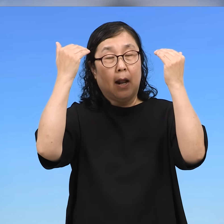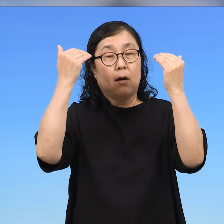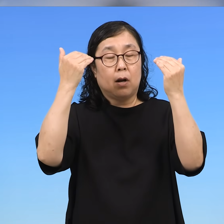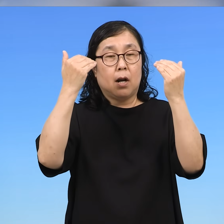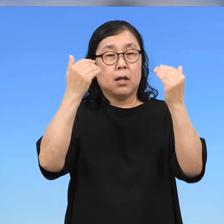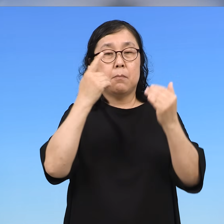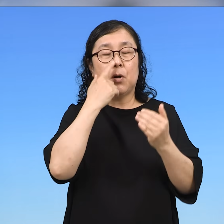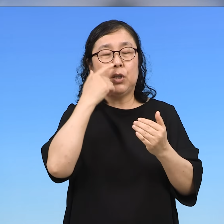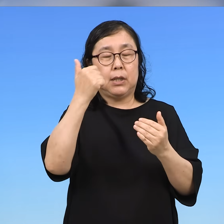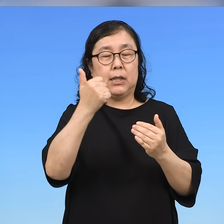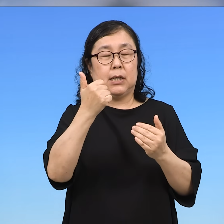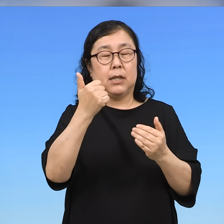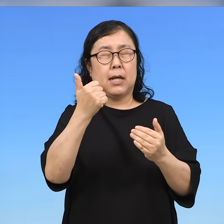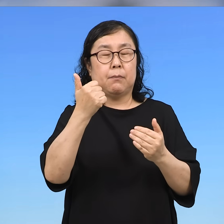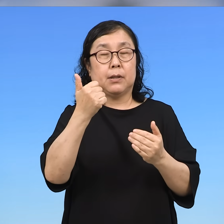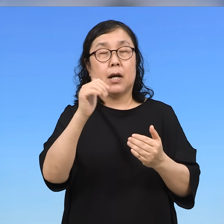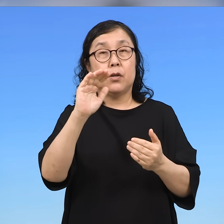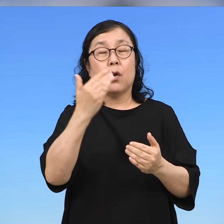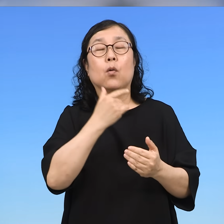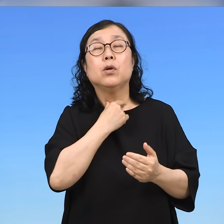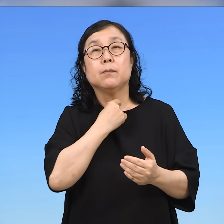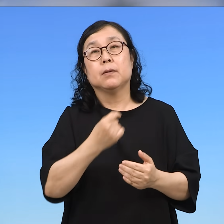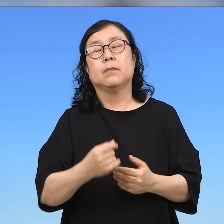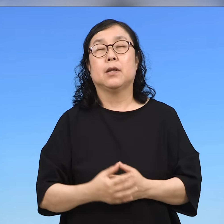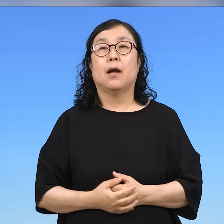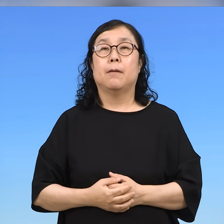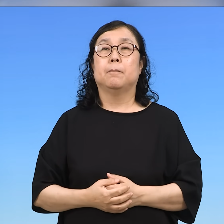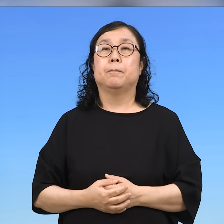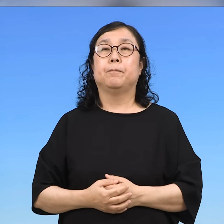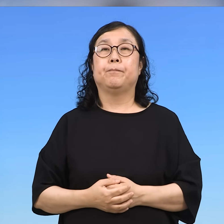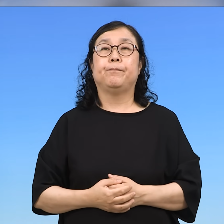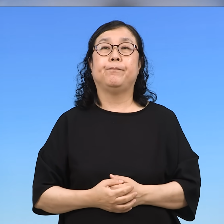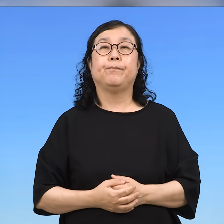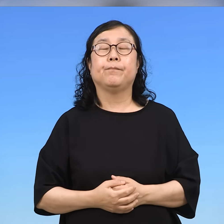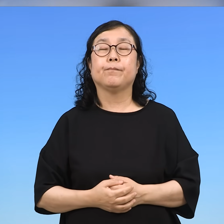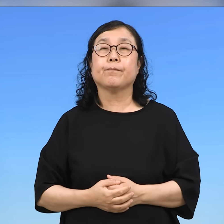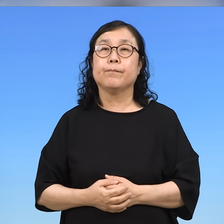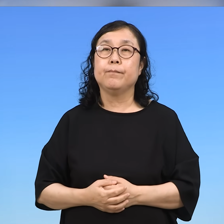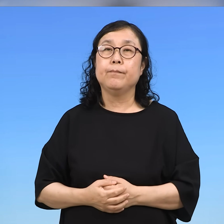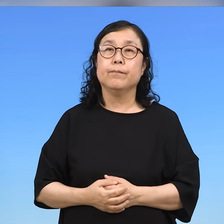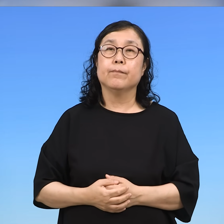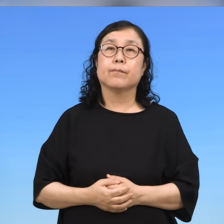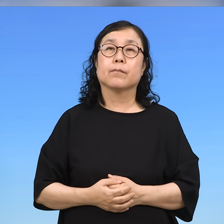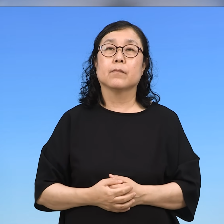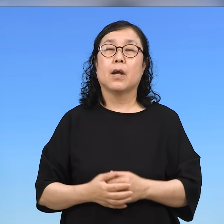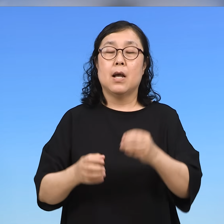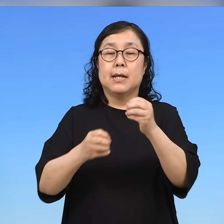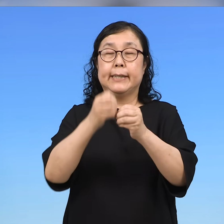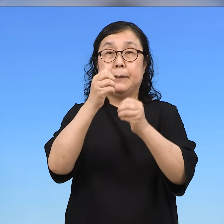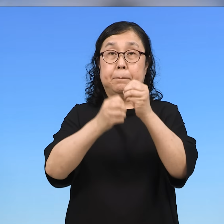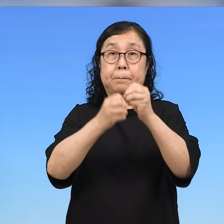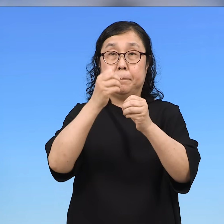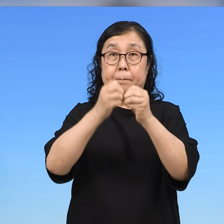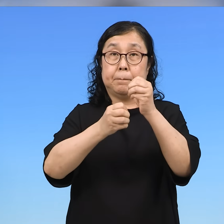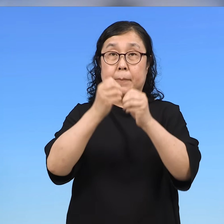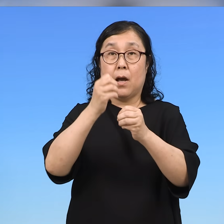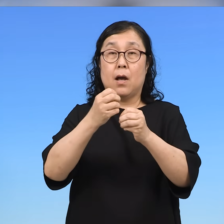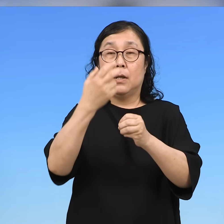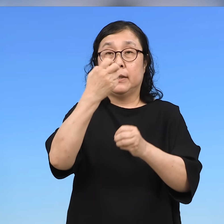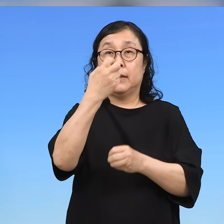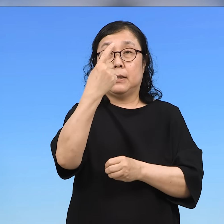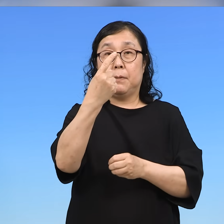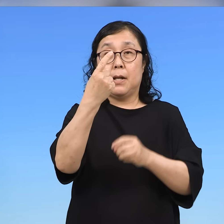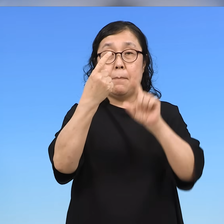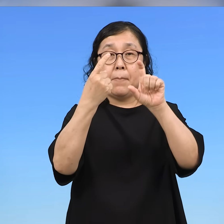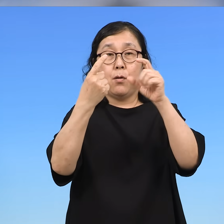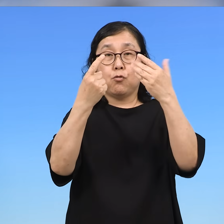그 말씀이죠. 그런 맥락에서 보면은 시편 71편 9절 말씀도